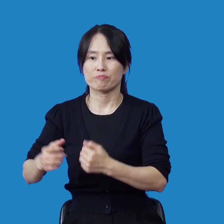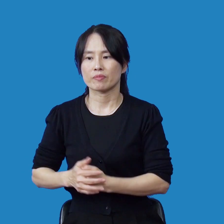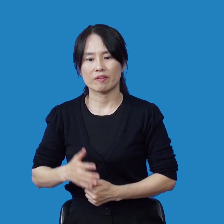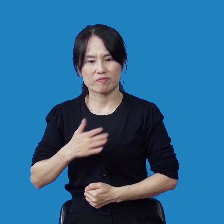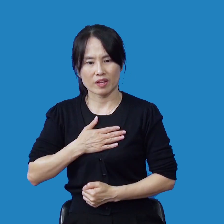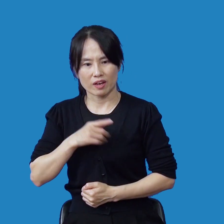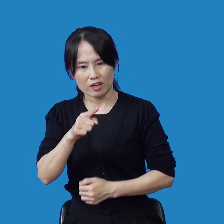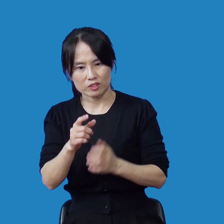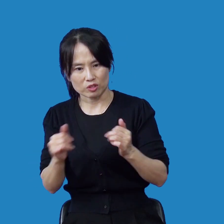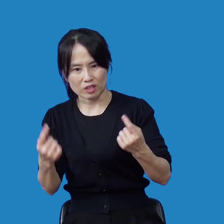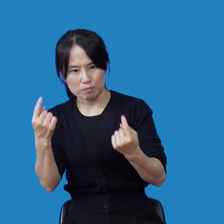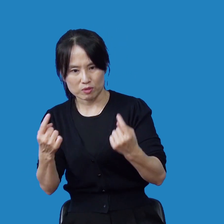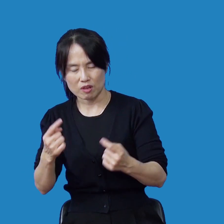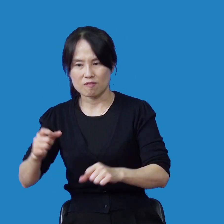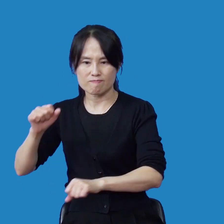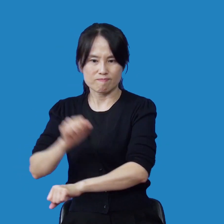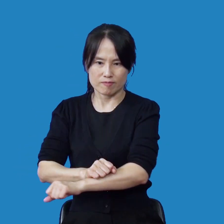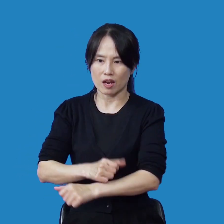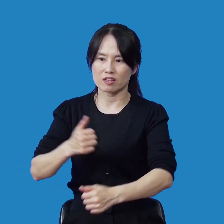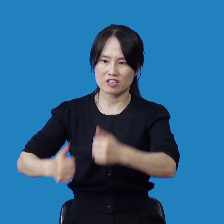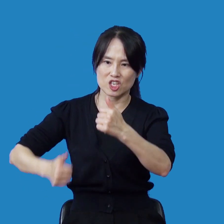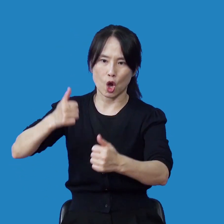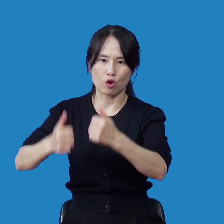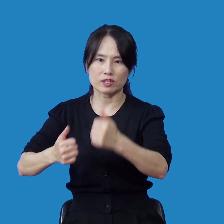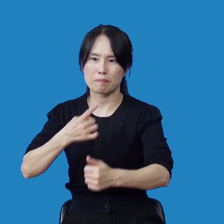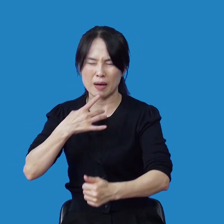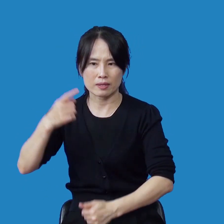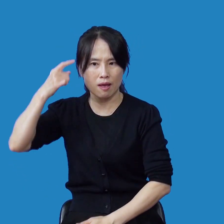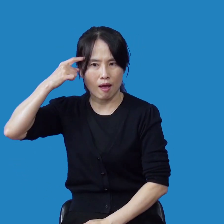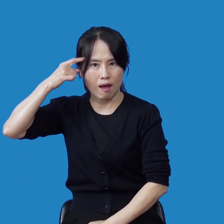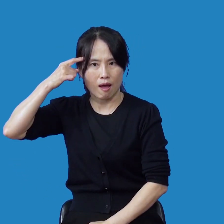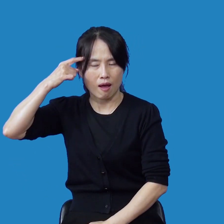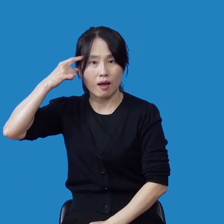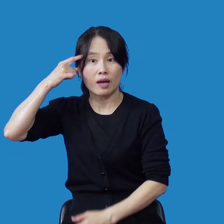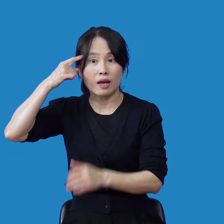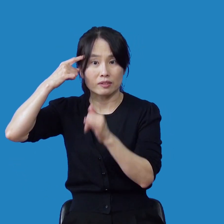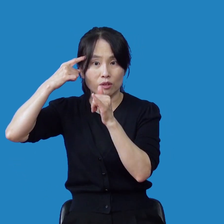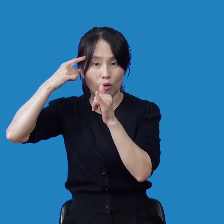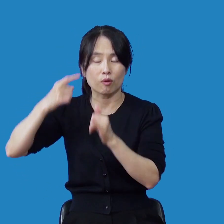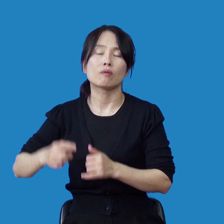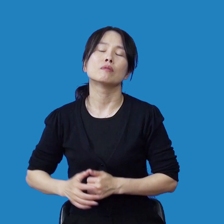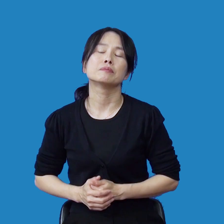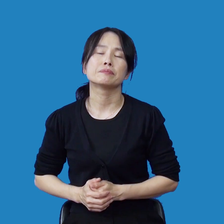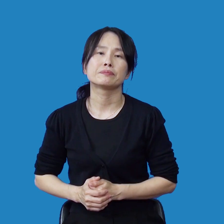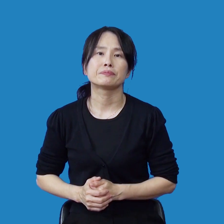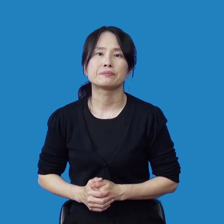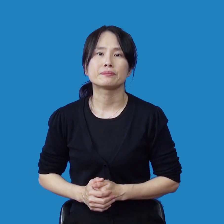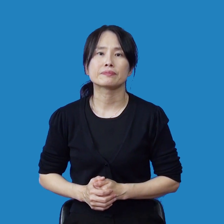내가 저 사람보다 잘해야지 하는 그 경쟁, 그것밖에는 없죠.